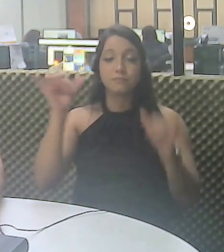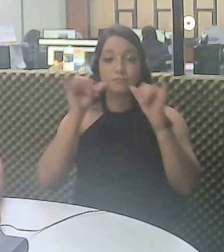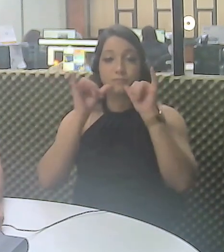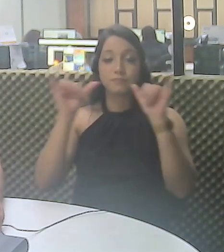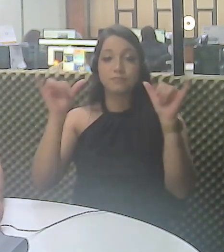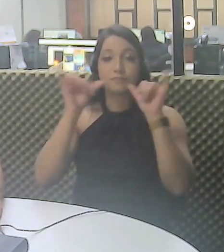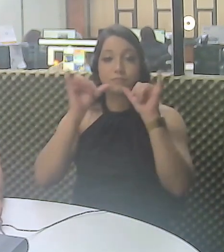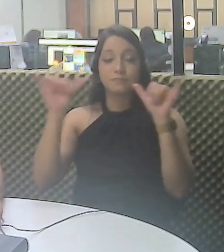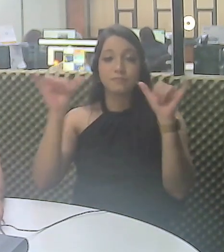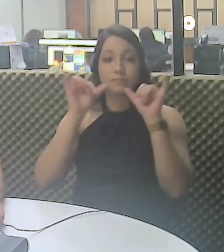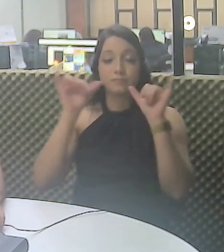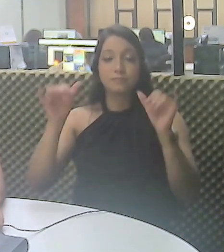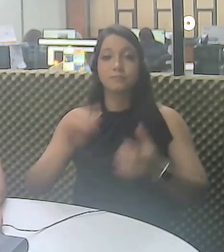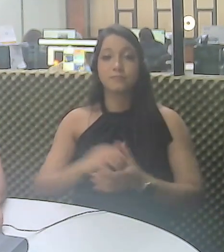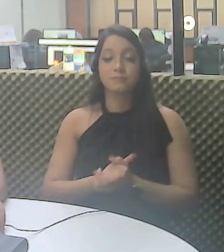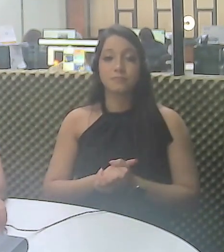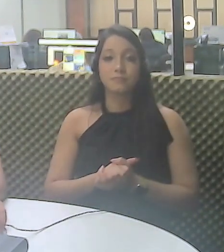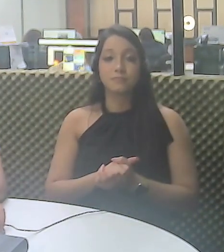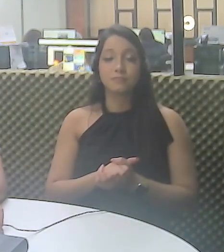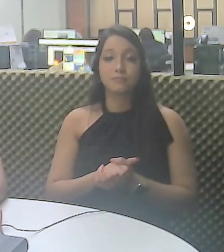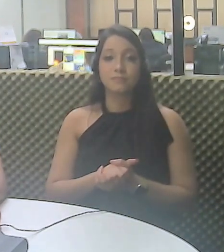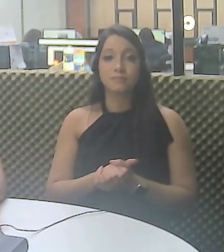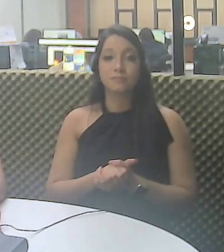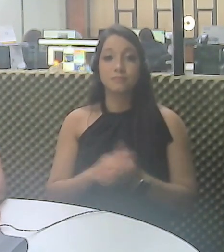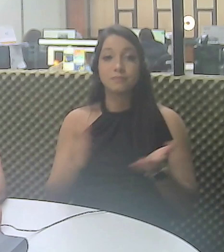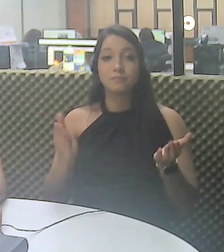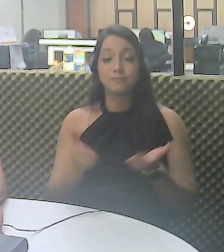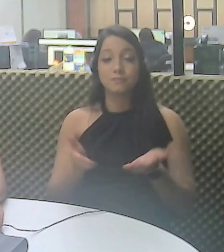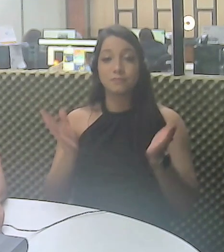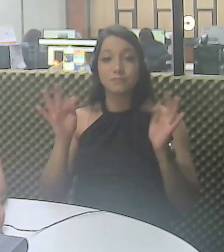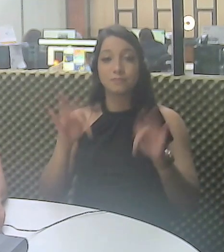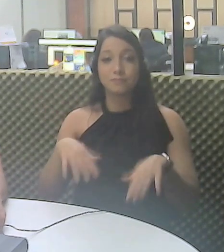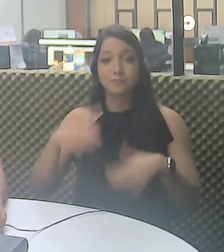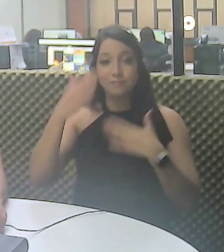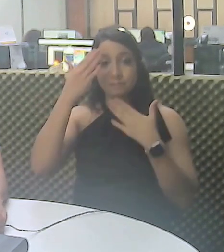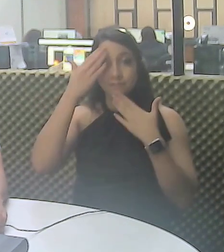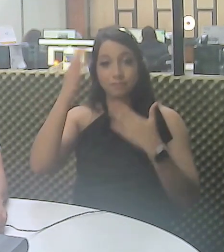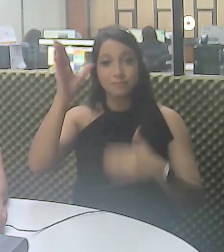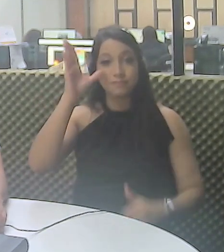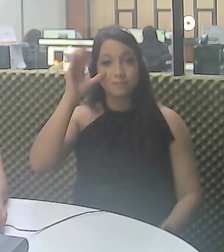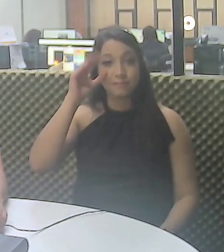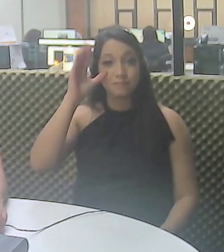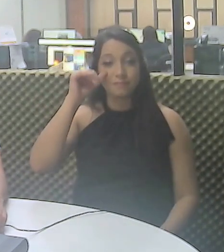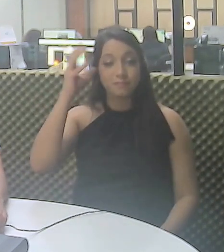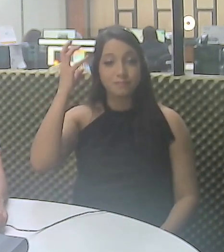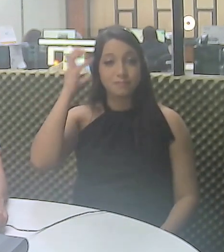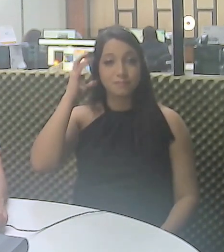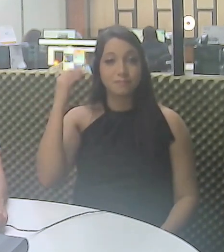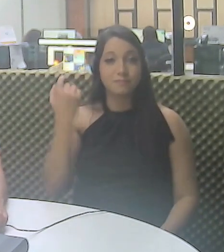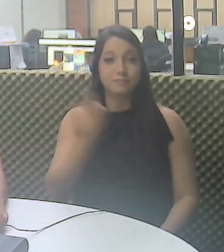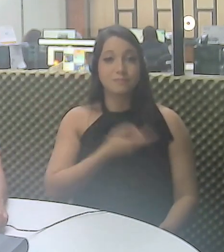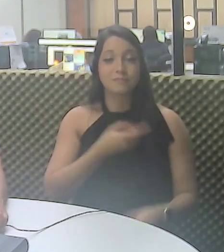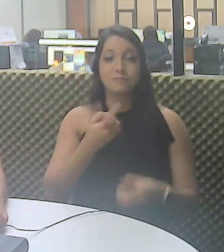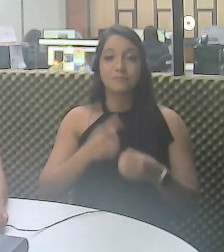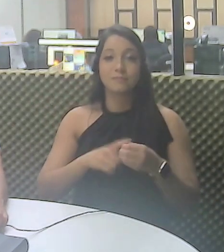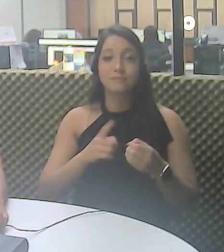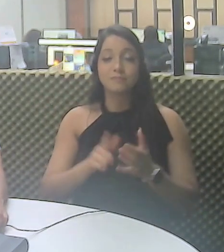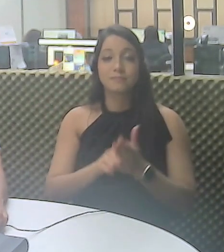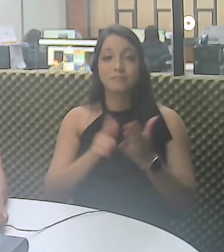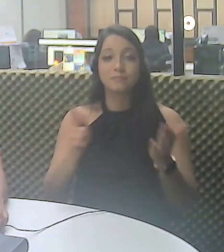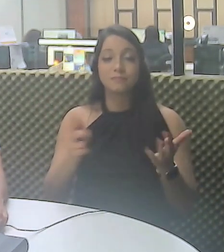Giro de notícias. E a edição de hoje fica por aqui. Obrigado pela sua audiência, Rádio Nossa